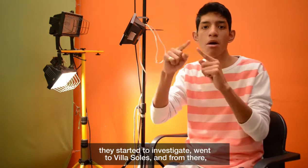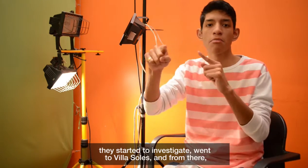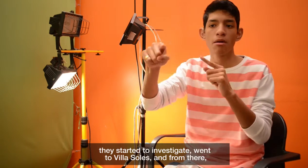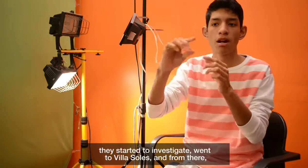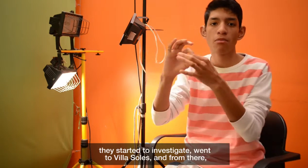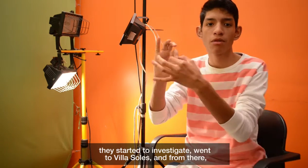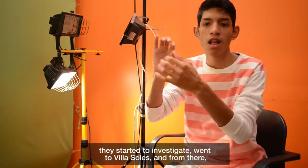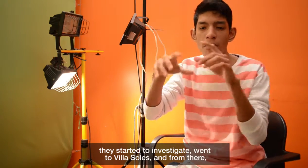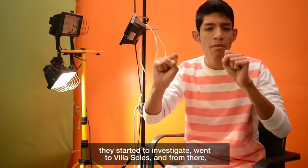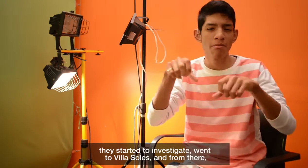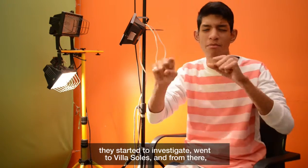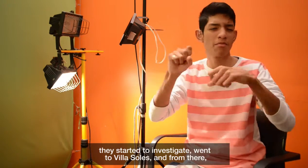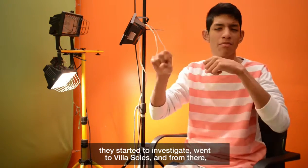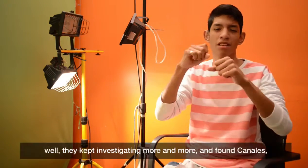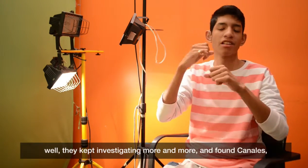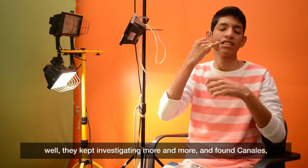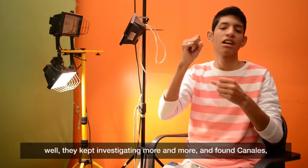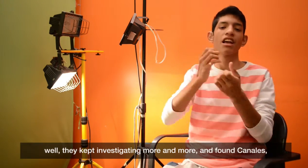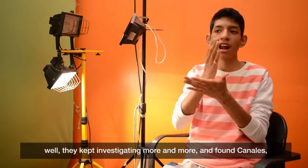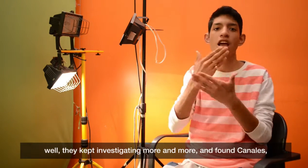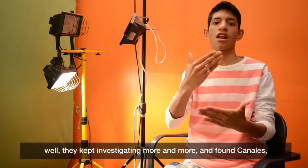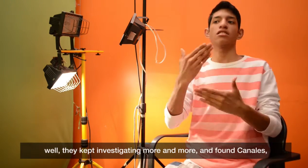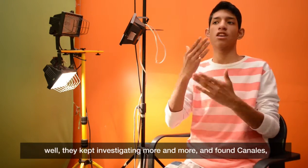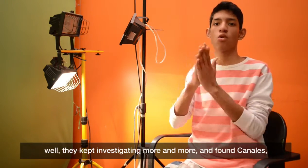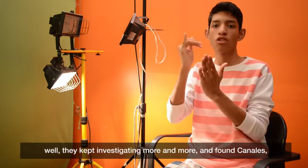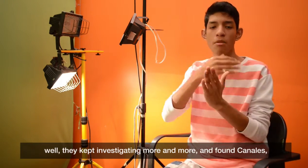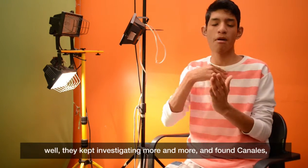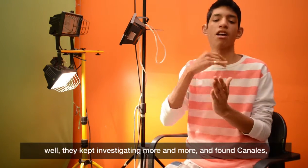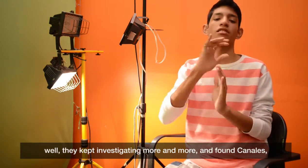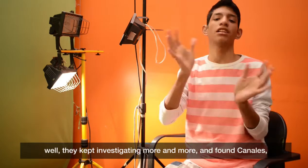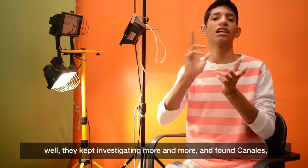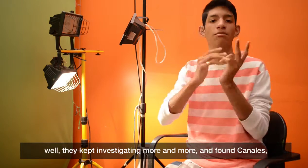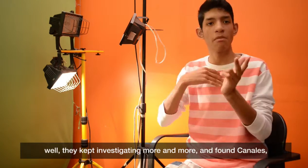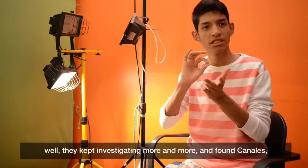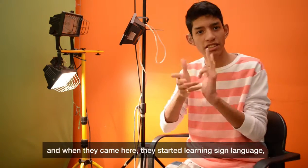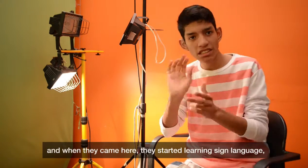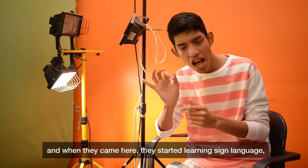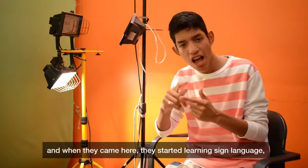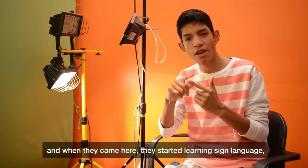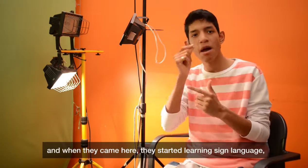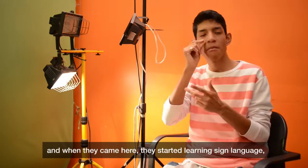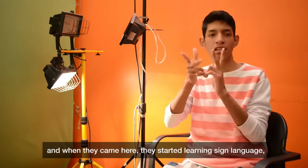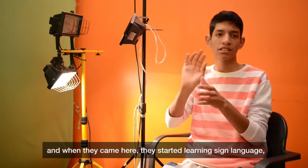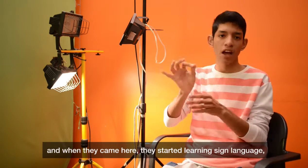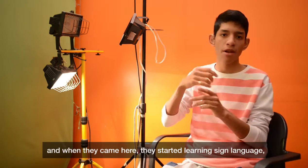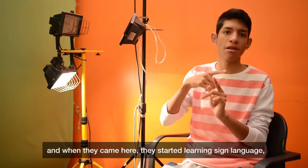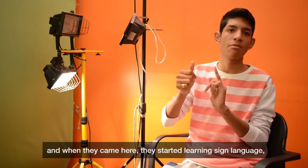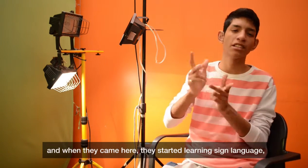a Villasoles, de ahí, bueno, fueron investigando cada vez más y encontraron a Canales. Bueno, cuando mi mamá y mi papá, bueno, vinieron a Canales, empezaron a aprender lengua